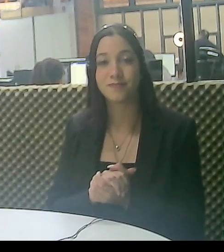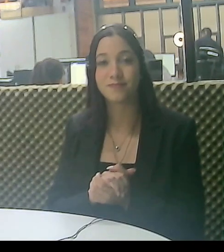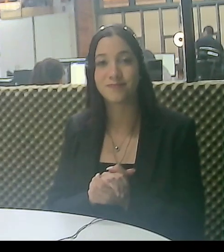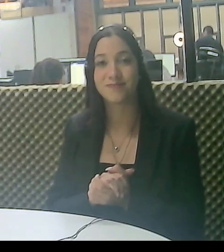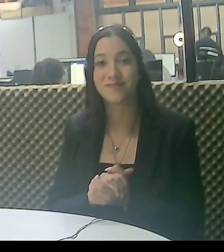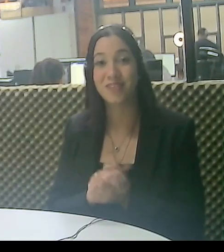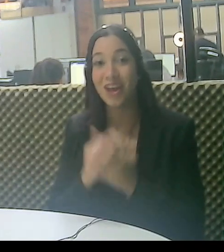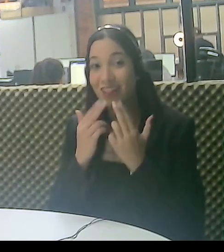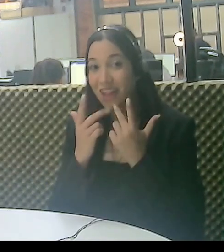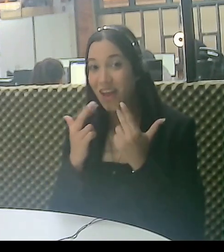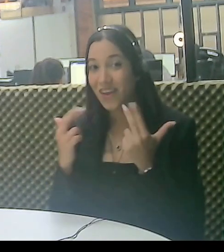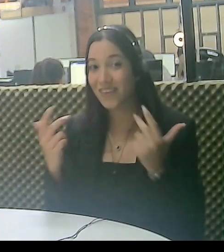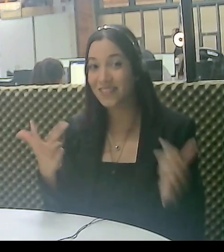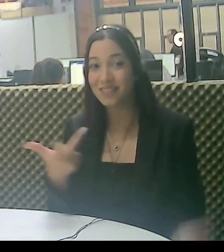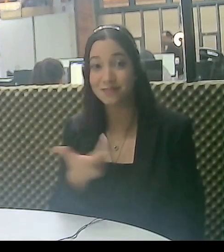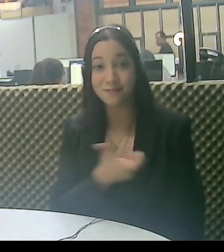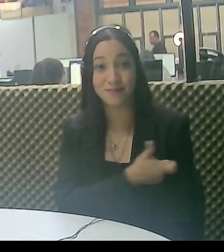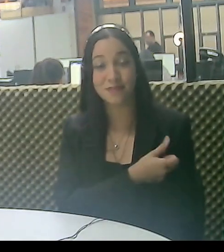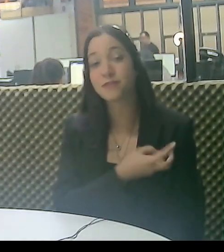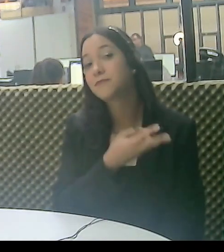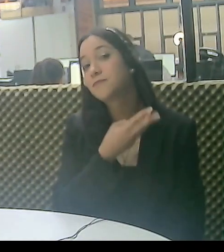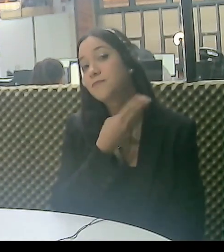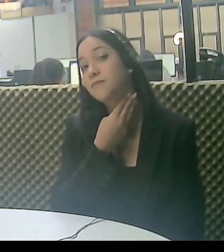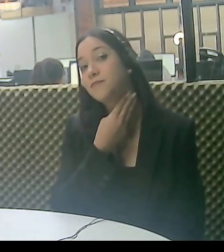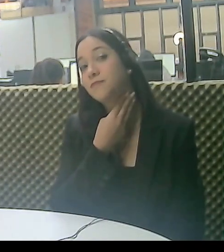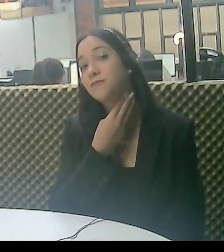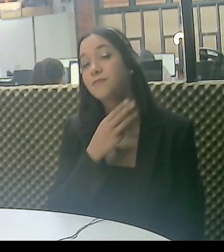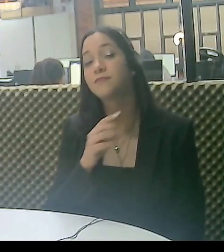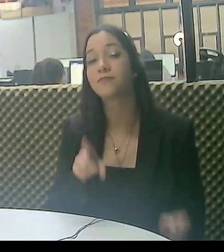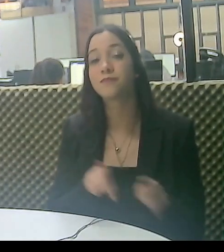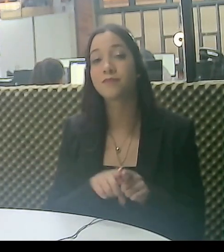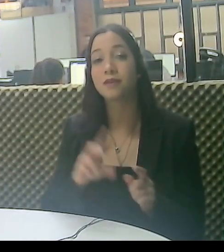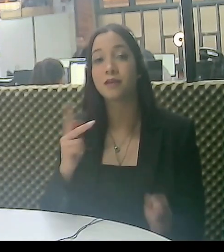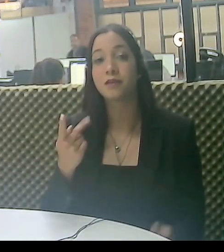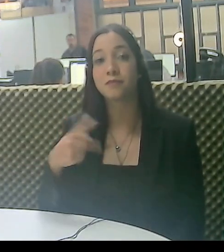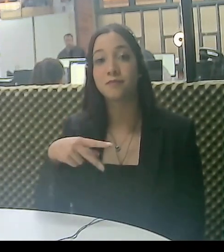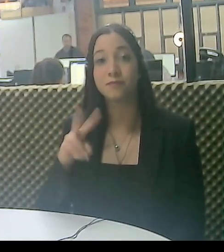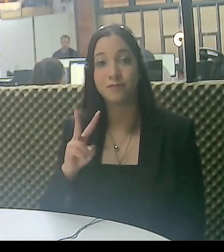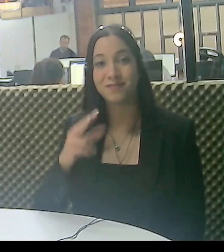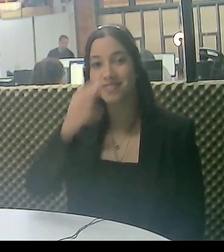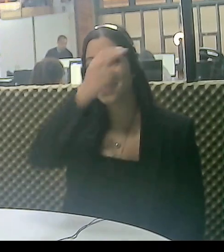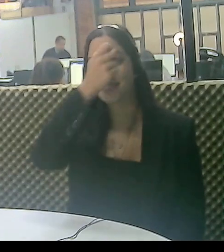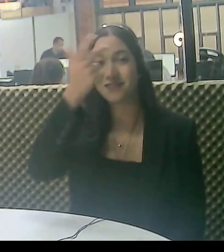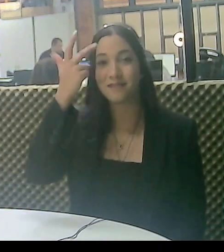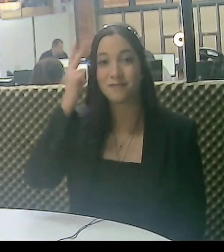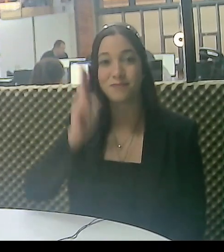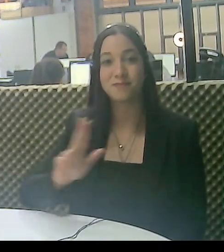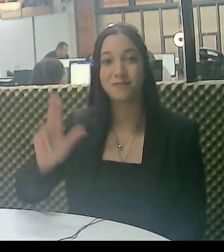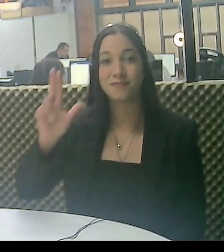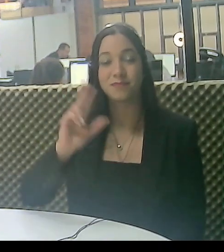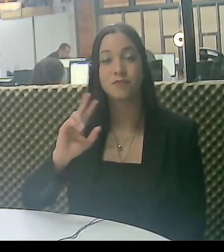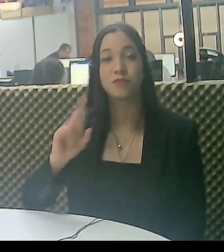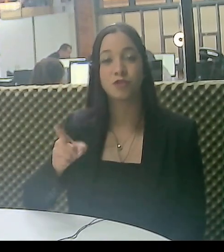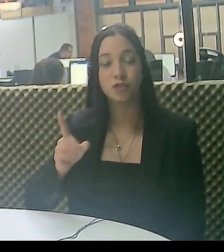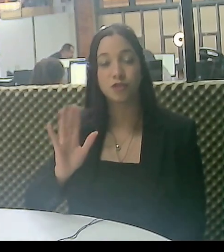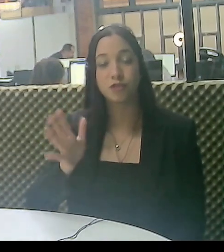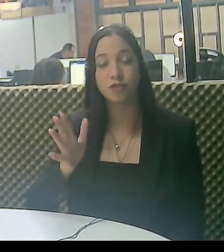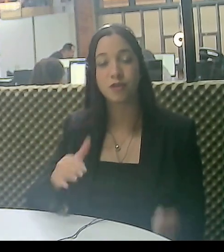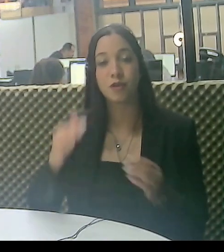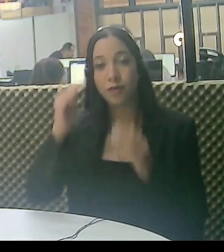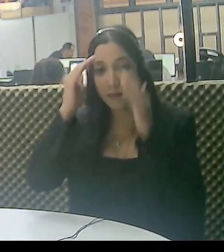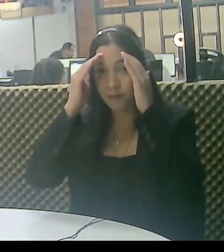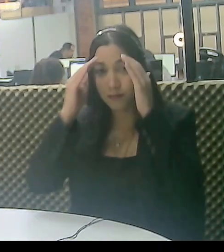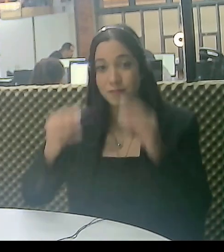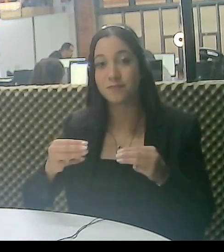Tem novidades na vacinação contra meningite e HPV. A Prefeitura de Uberlândia já está seguindo a recomendação do Ministério